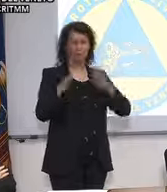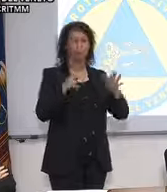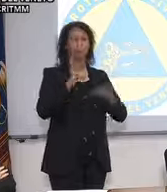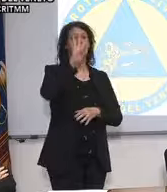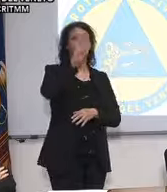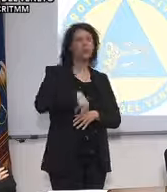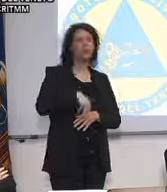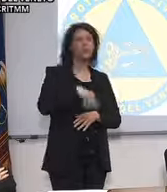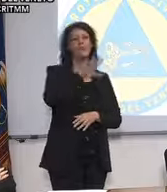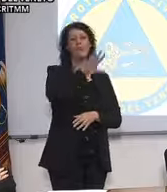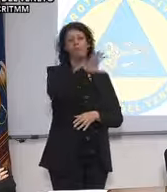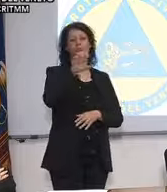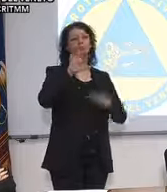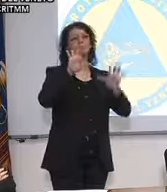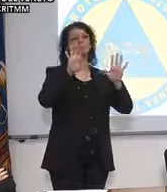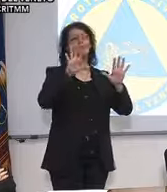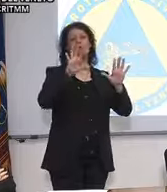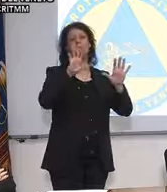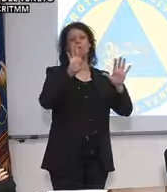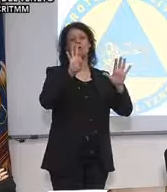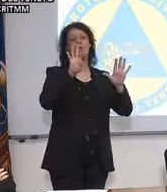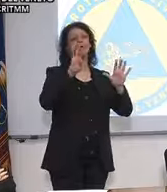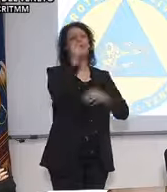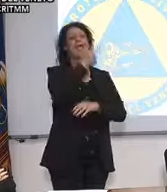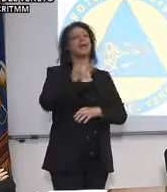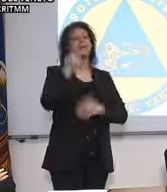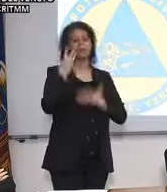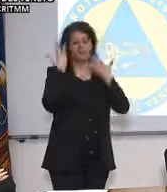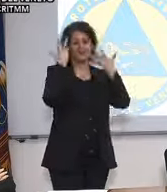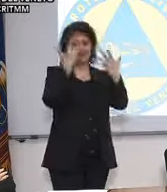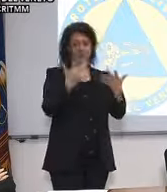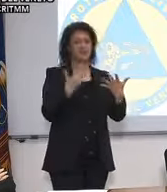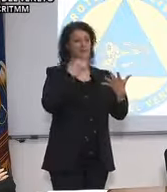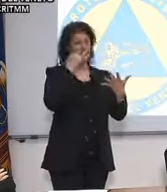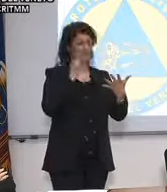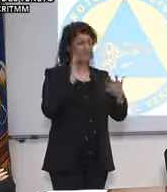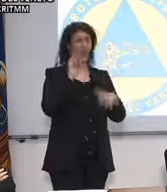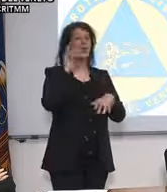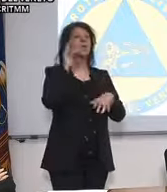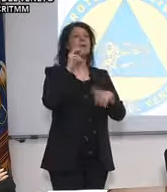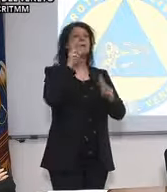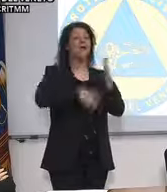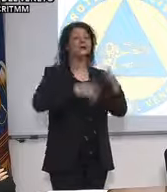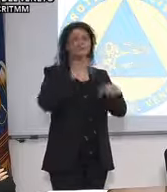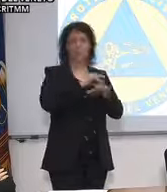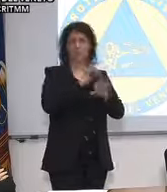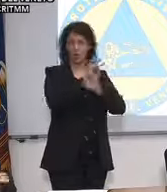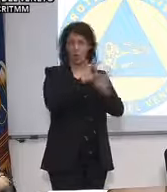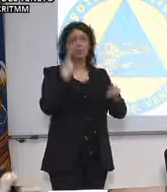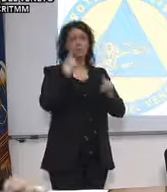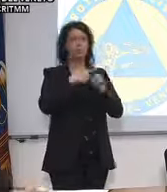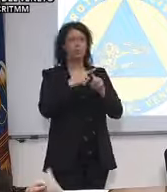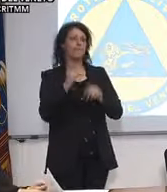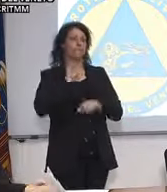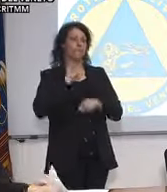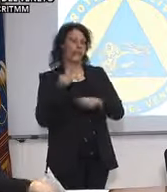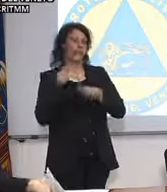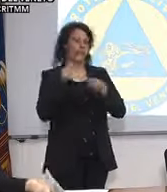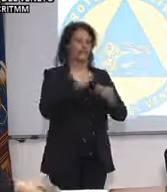4.850 euro in 10 anni. Quindi è il premio più tutto quello che non abbiamo pescato. Sull'addizionale IRPEF ne approfitto se mi date una